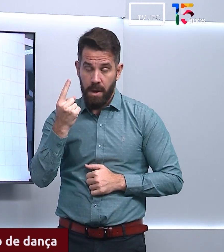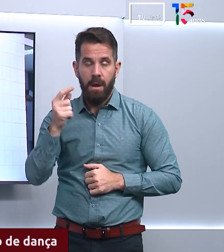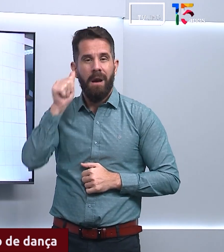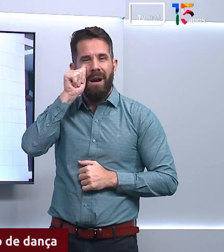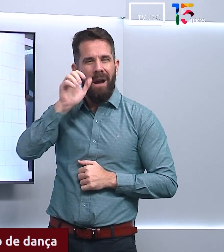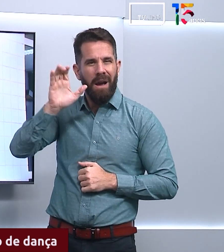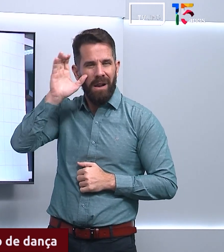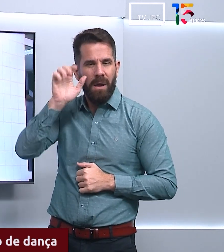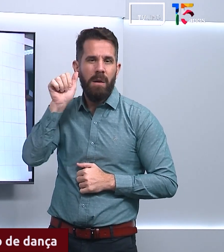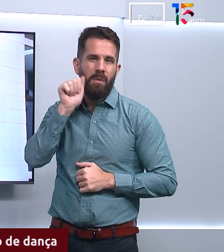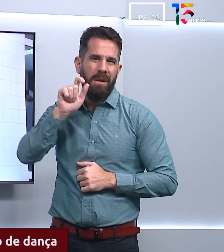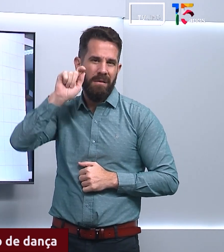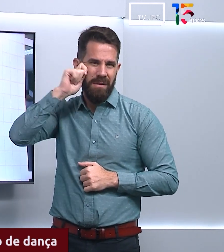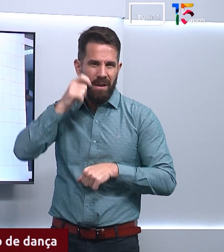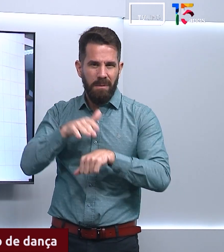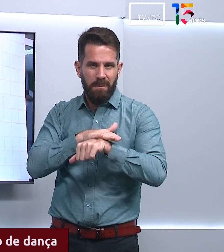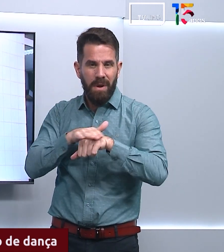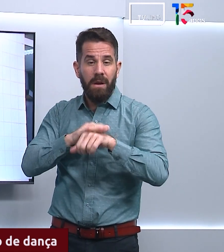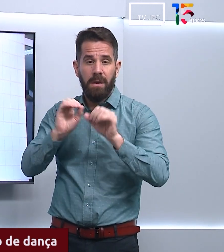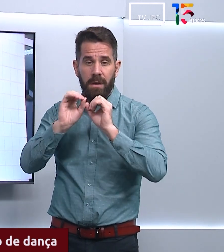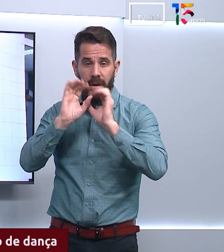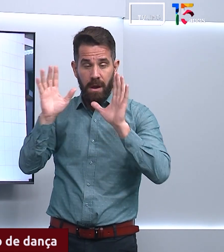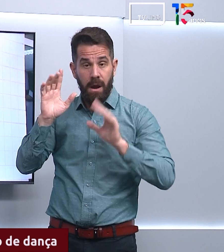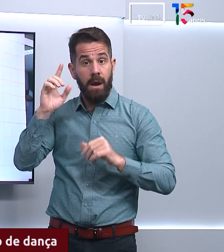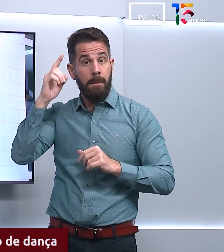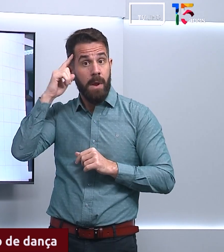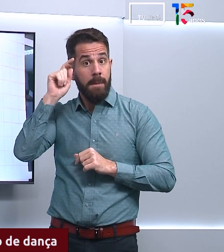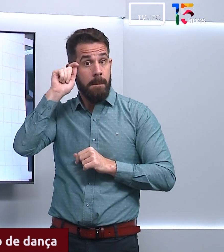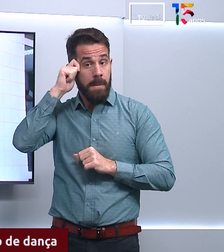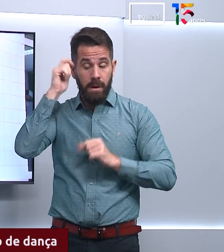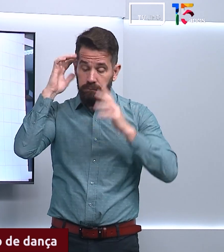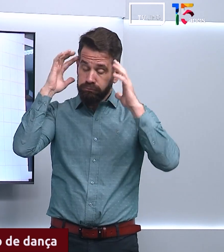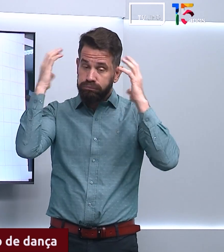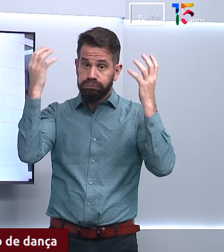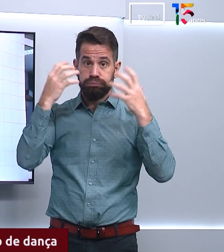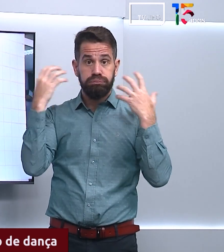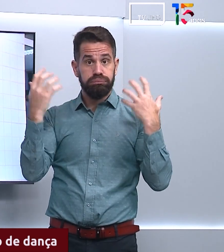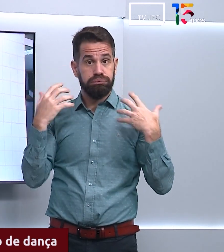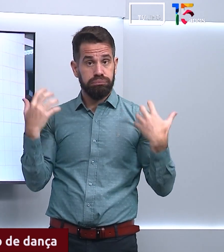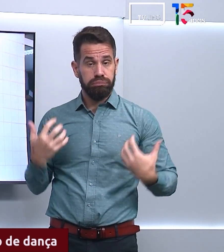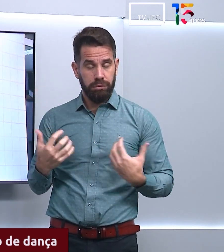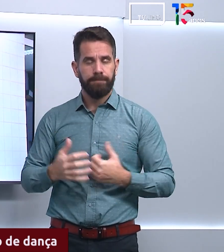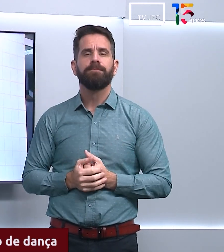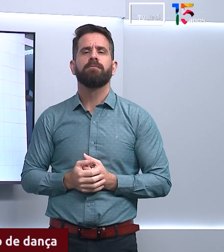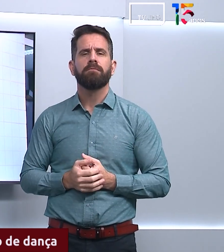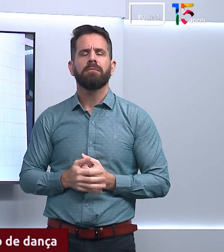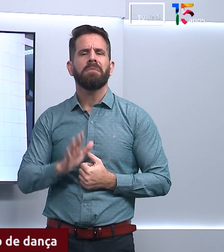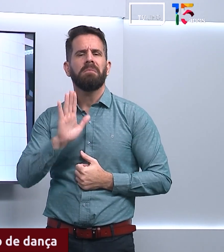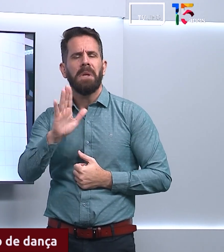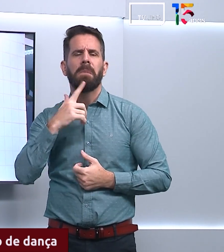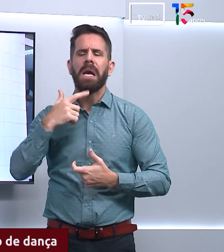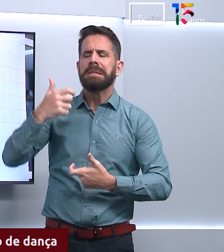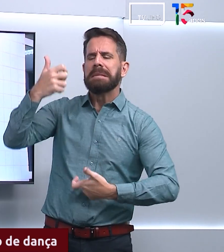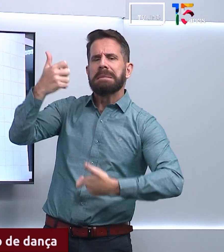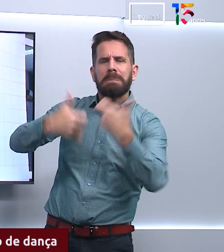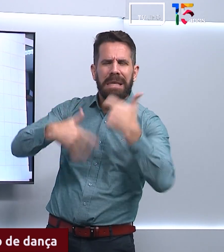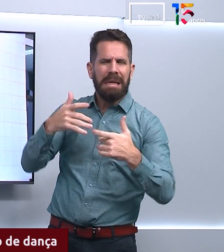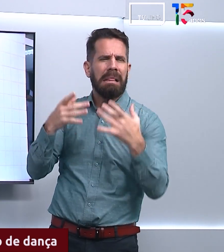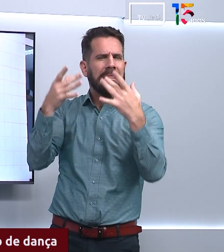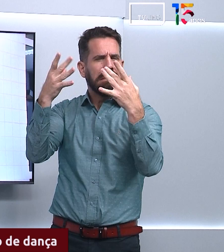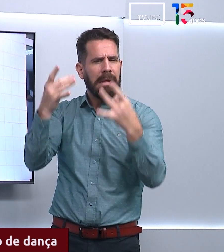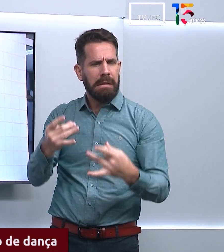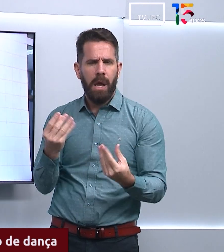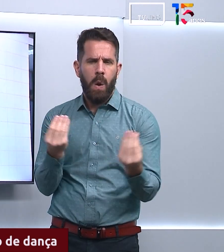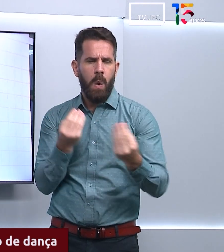cla uma mulher negra de pele clara tenho cabelos pretos cacheados e longos Mas quem vai explicar pra gente